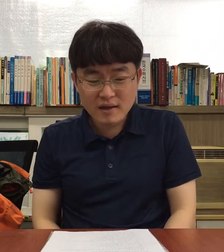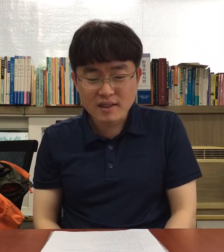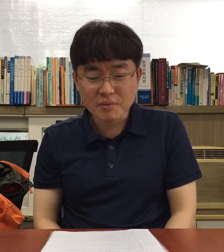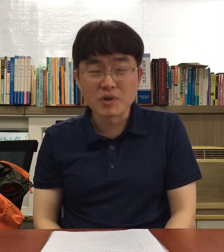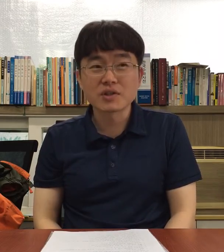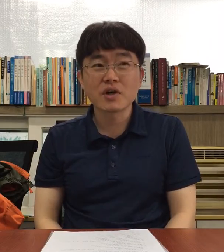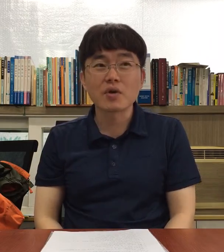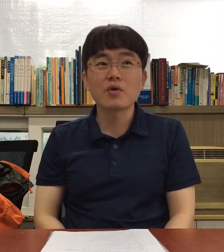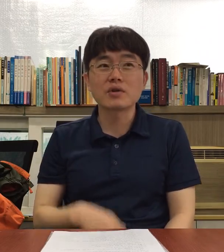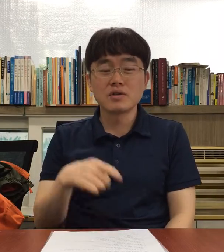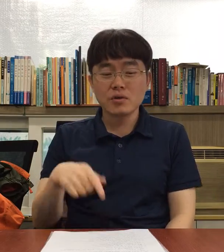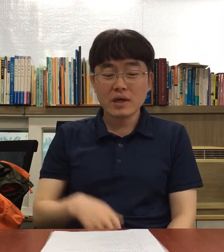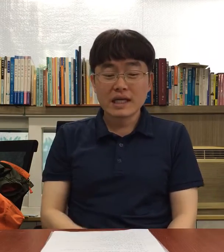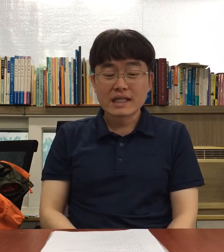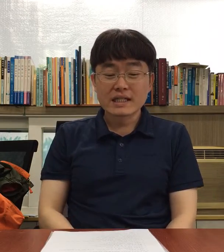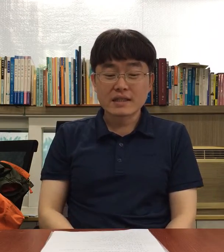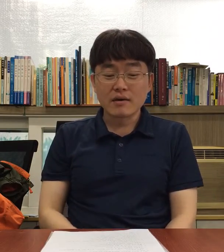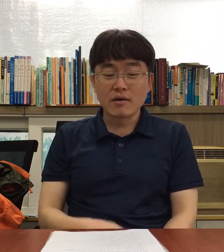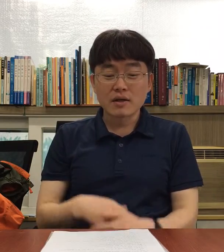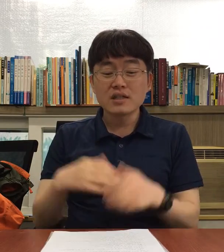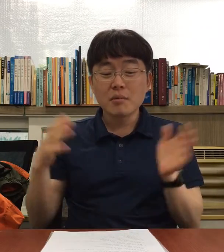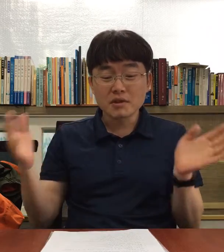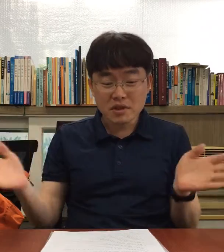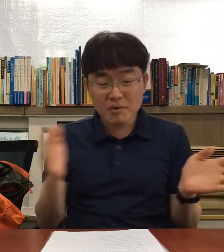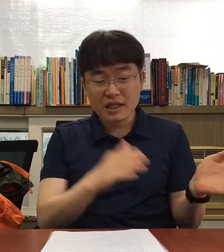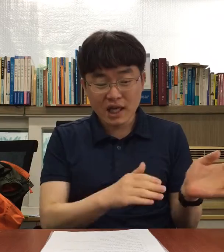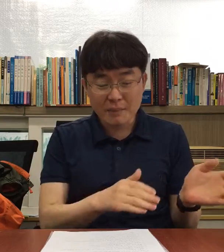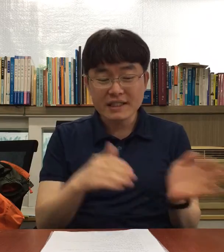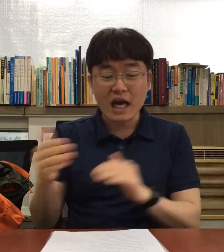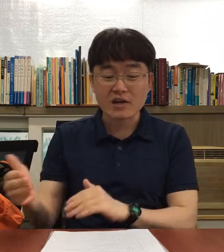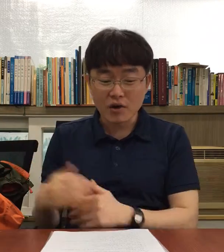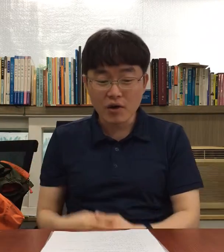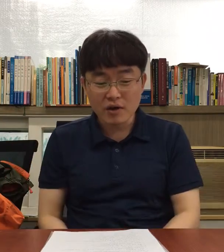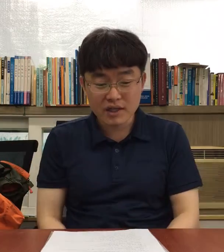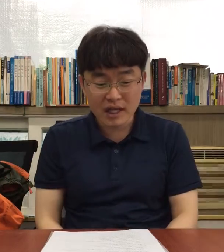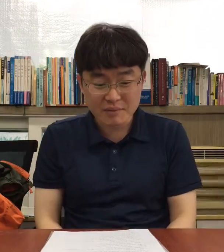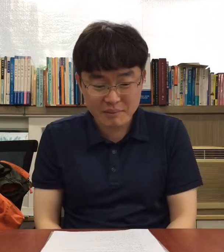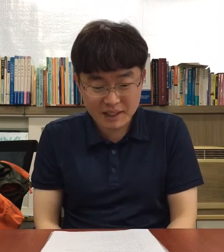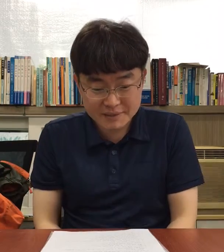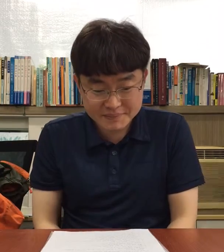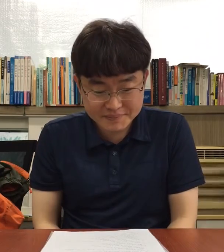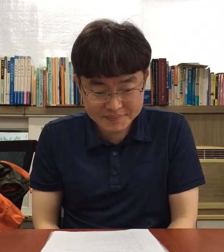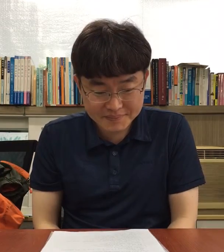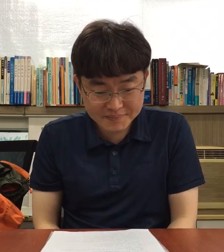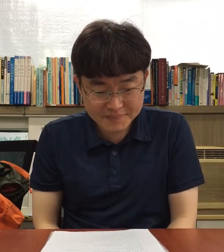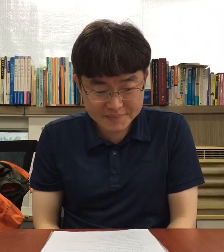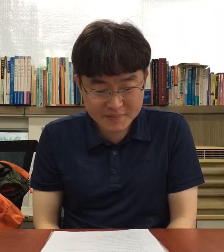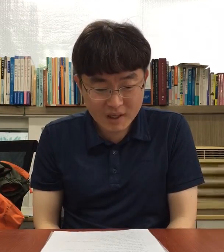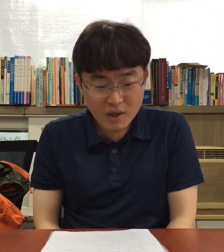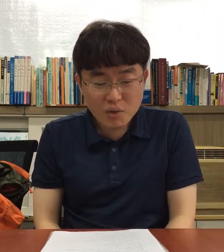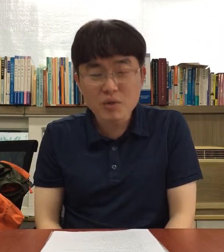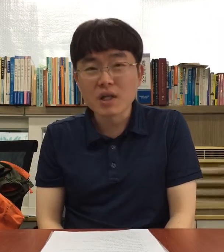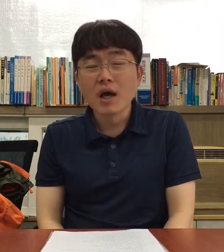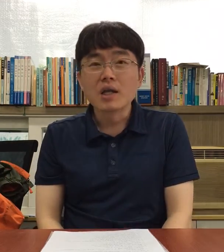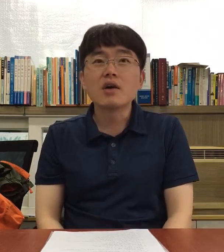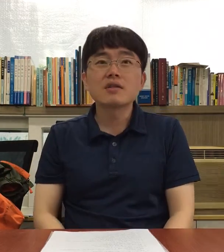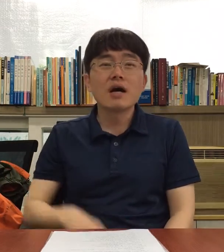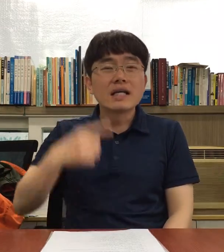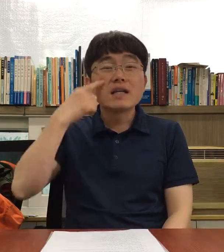그래서 먼저 이런 것들도 큰 거 먼저 설명한 다음에 작은 거 이렇게 나가면 됩니다. 또는 여기서 이런